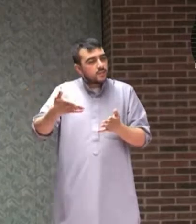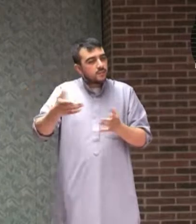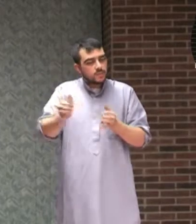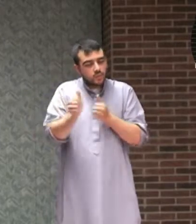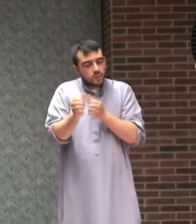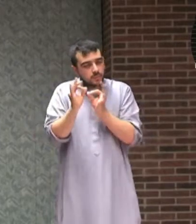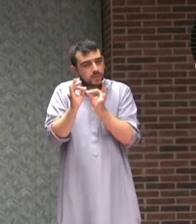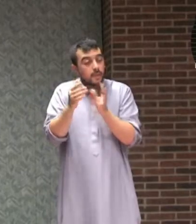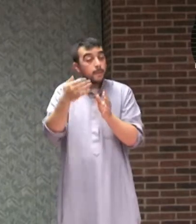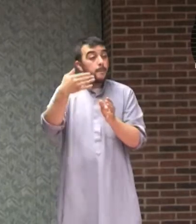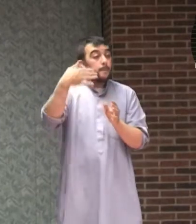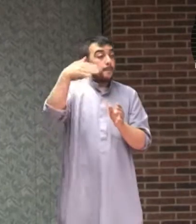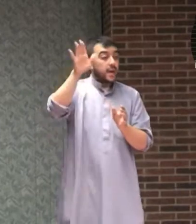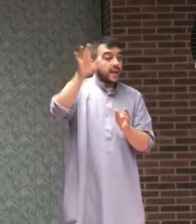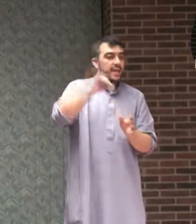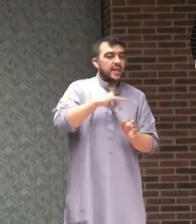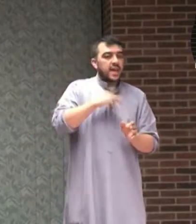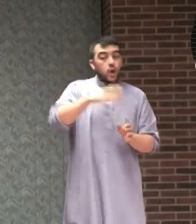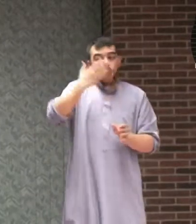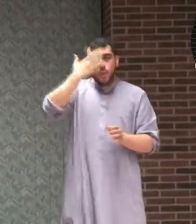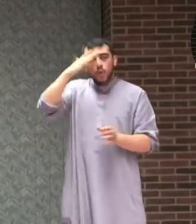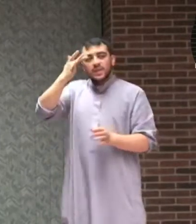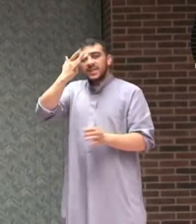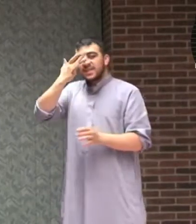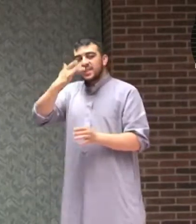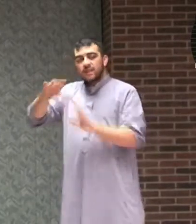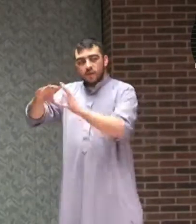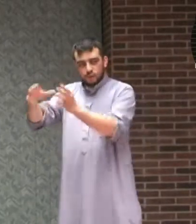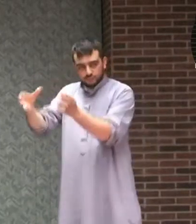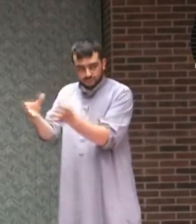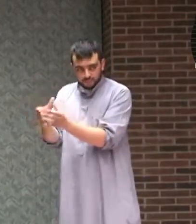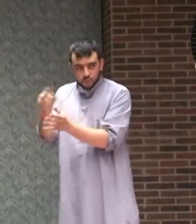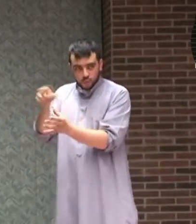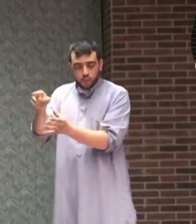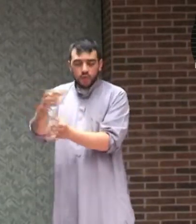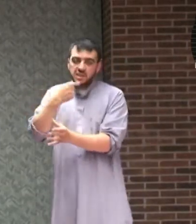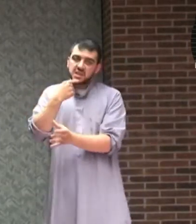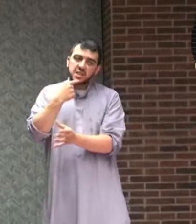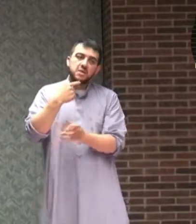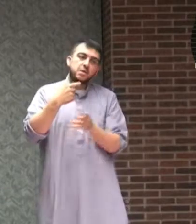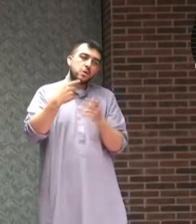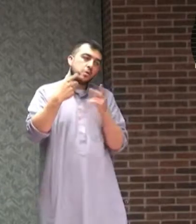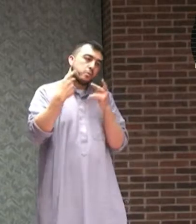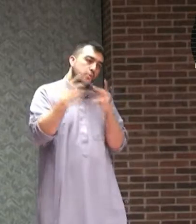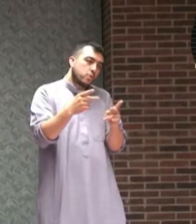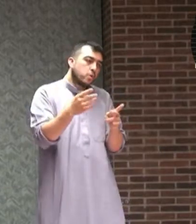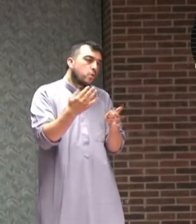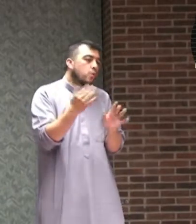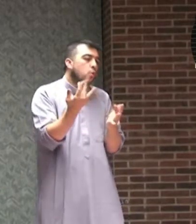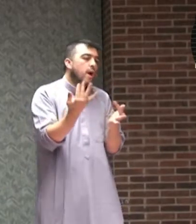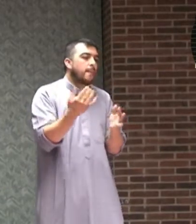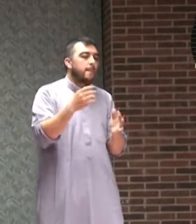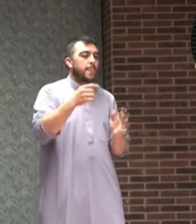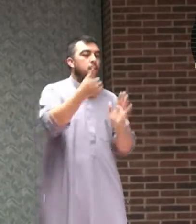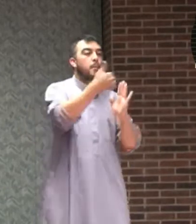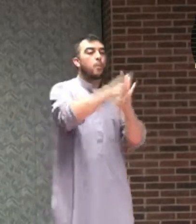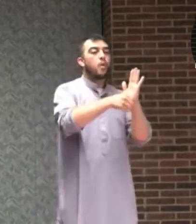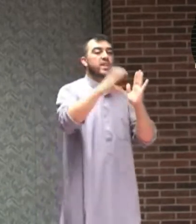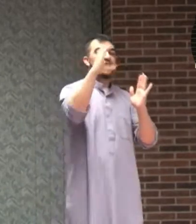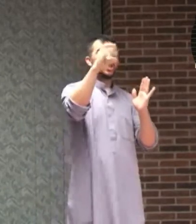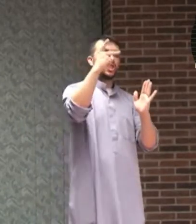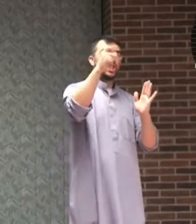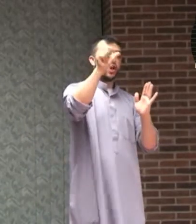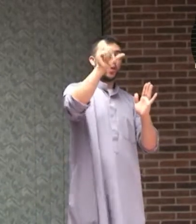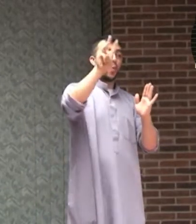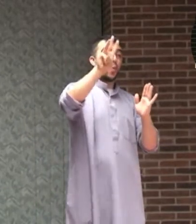l'enseignement prophétique. Il y a certains savants qui ont permis, étant donné que Shawwal est délimité, qui est